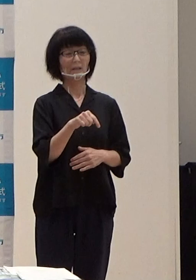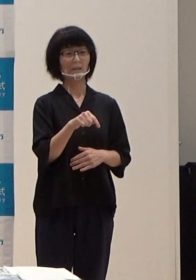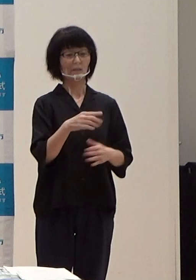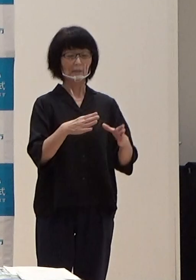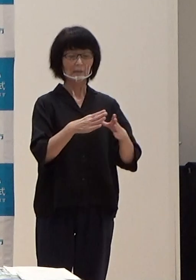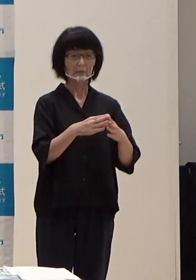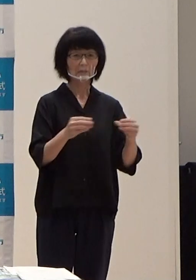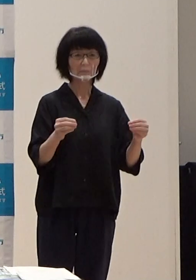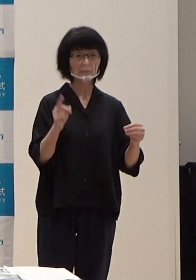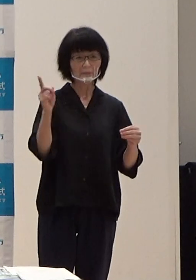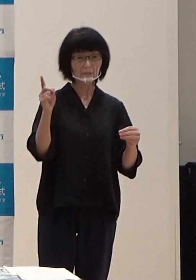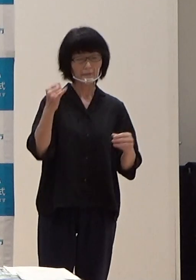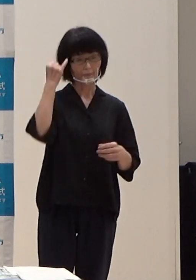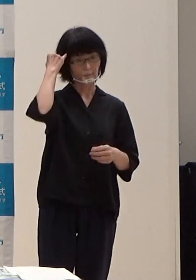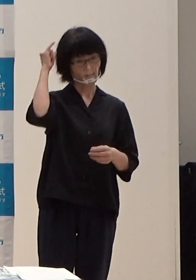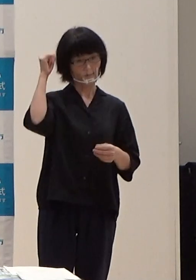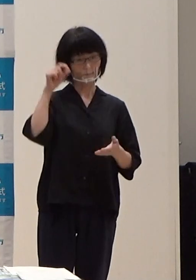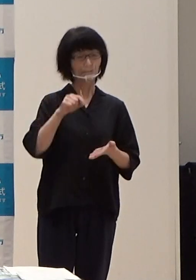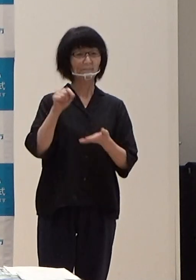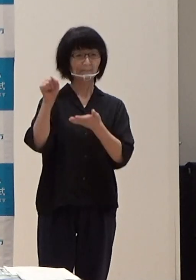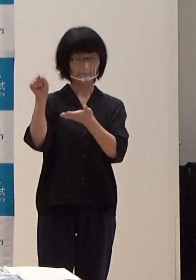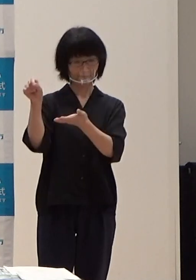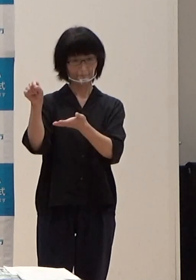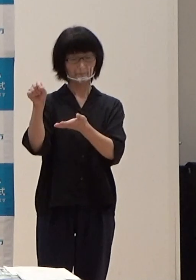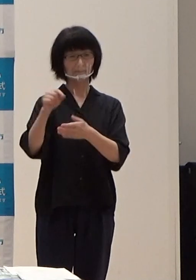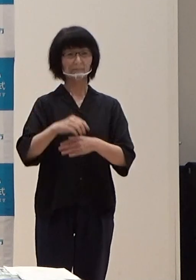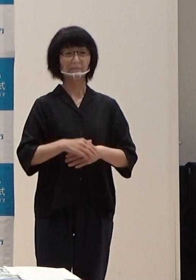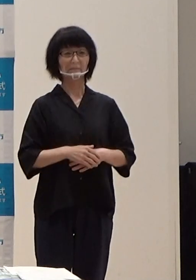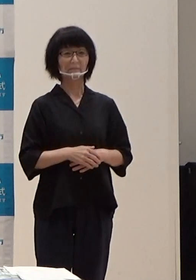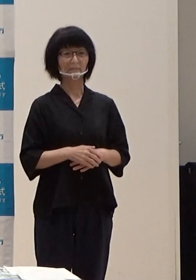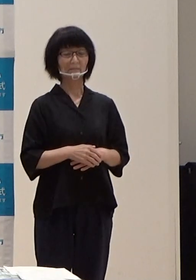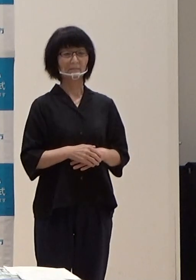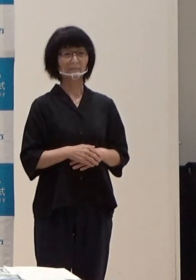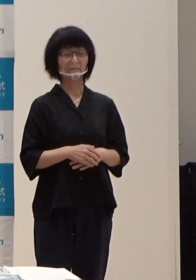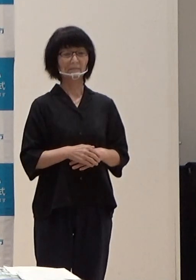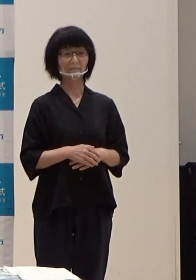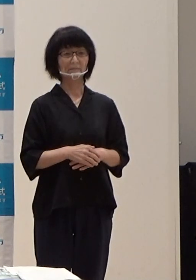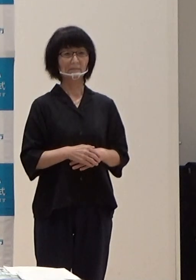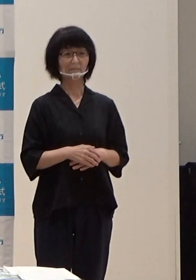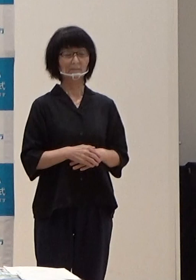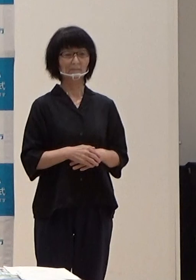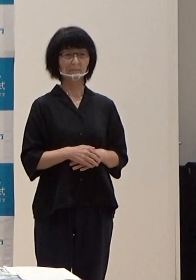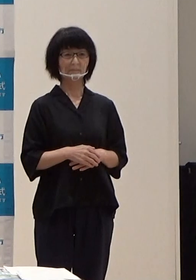国に意見が出されております。